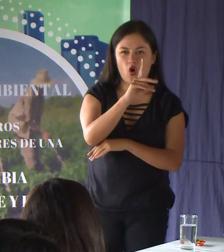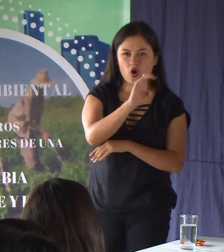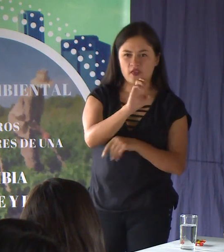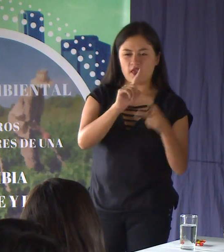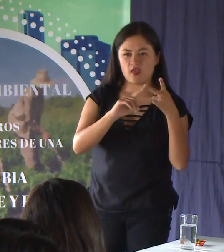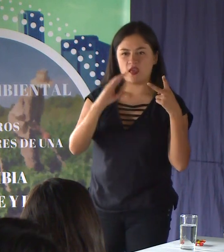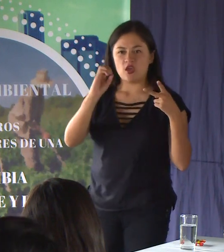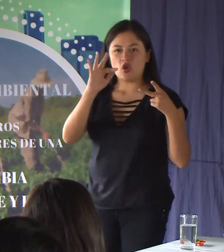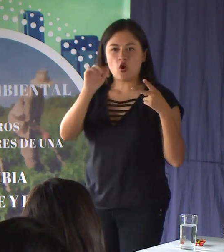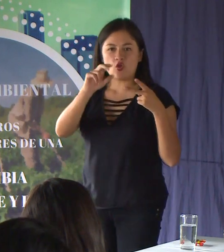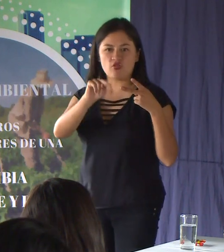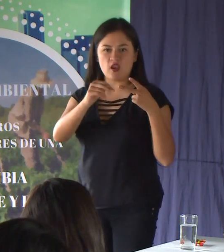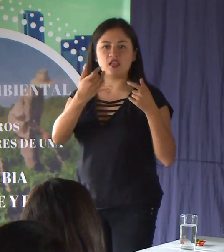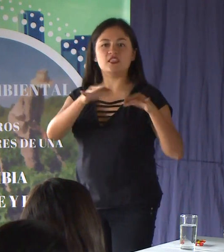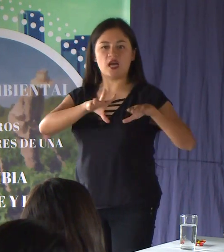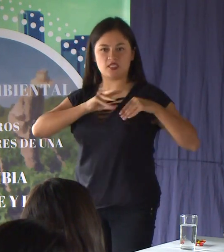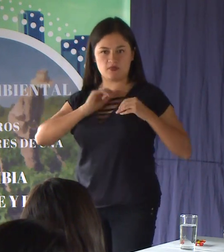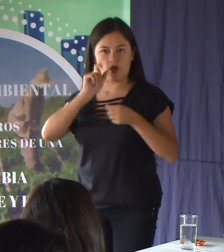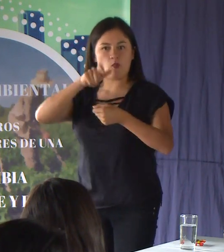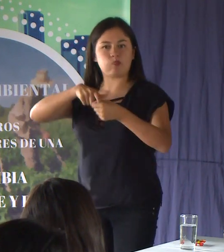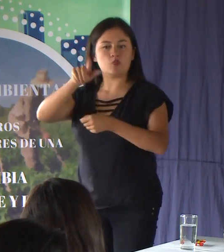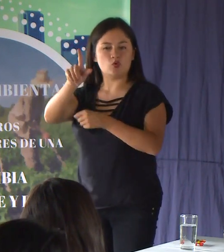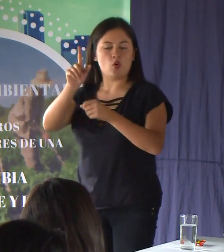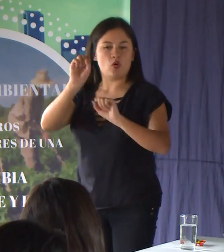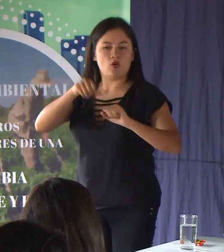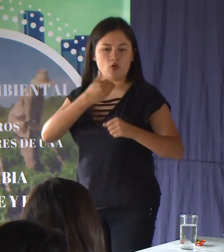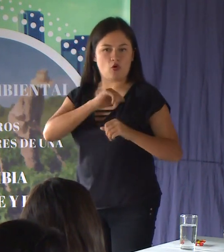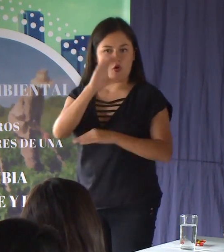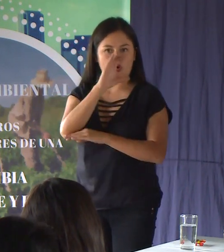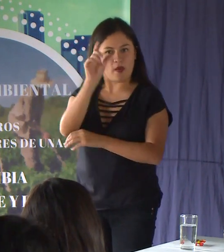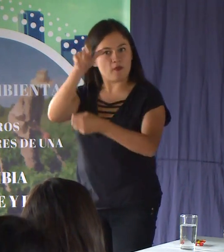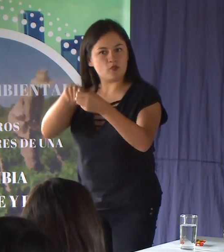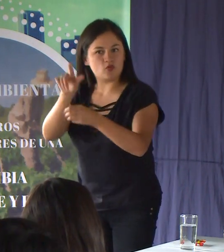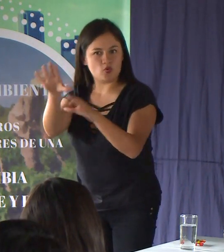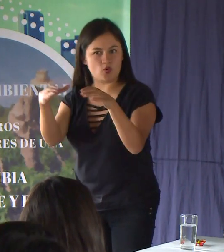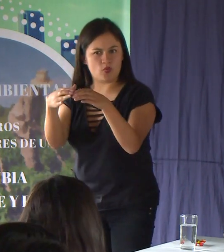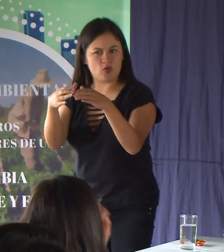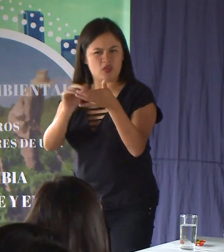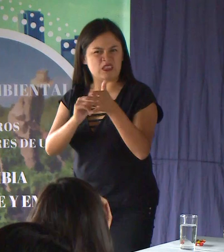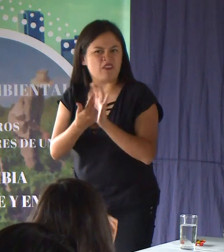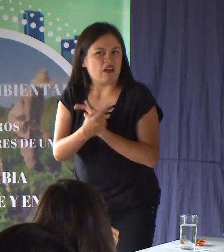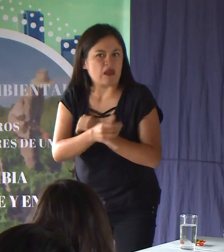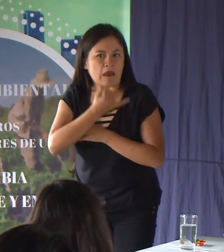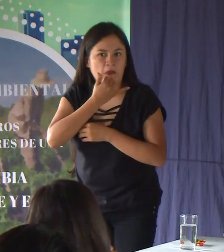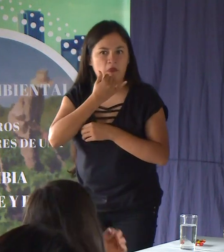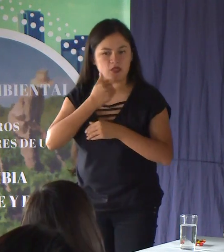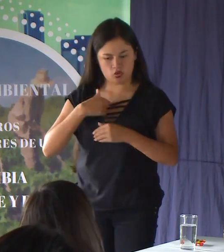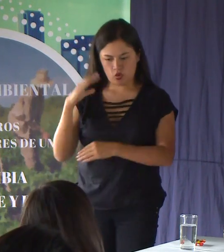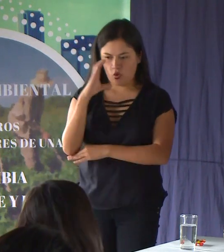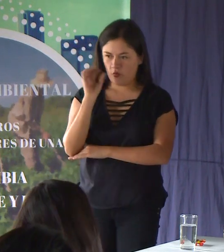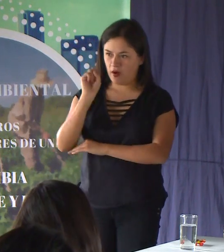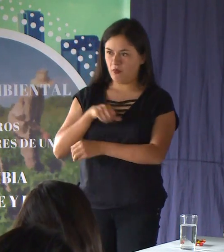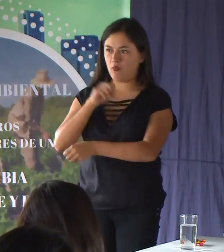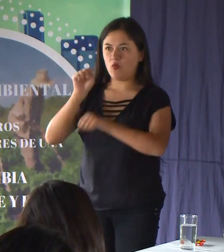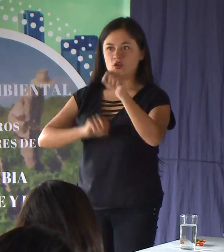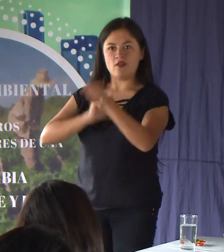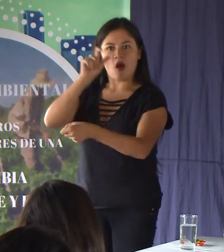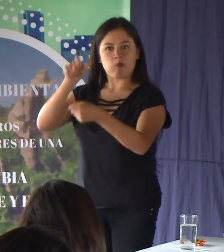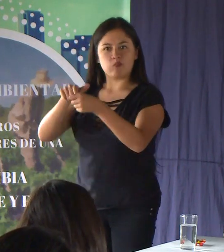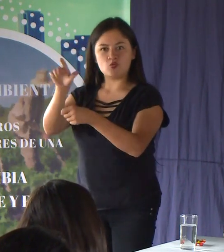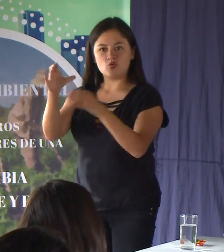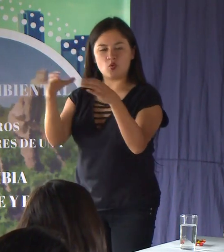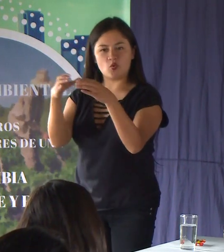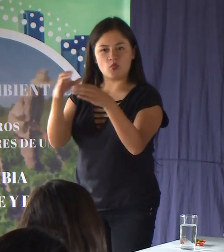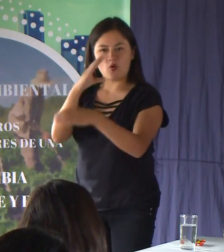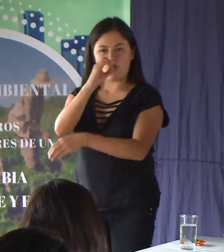¿Y eso qué va a implicar, cierto? Eso qué va a implicar al, de alguna manera, hacer venir hace un tiempo para